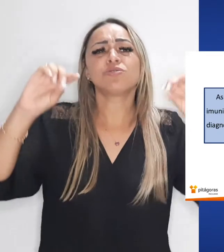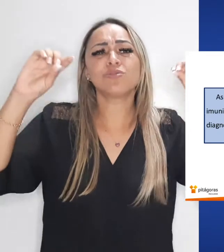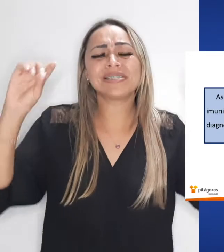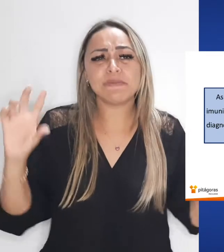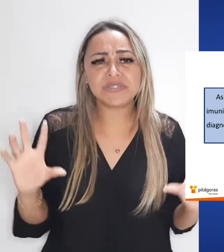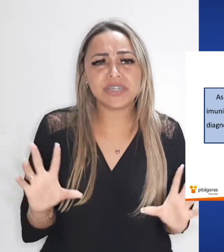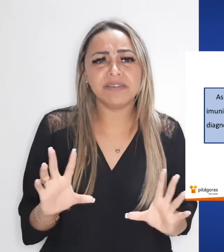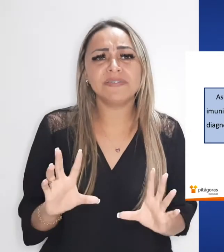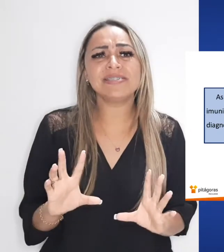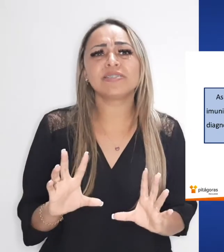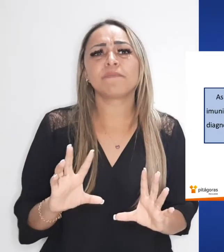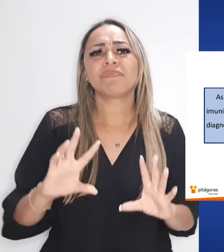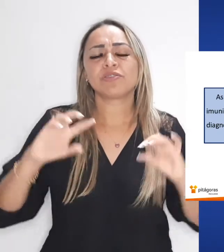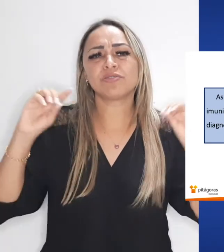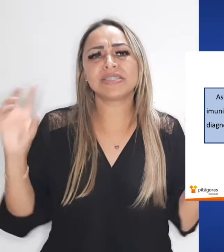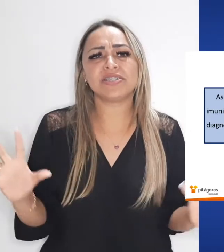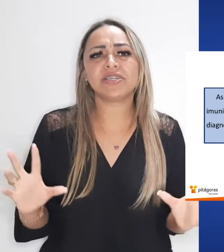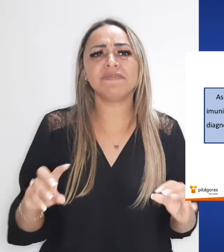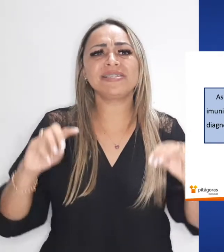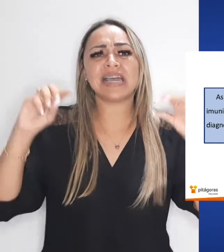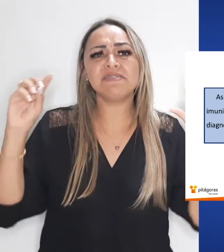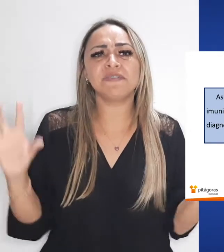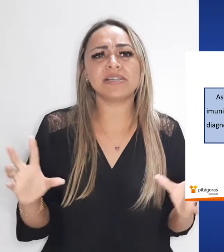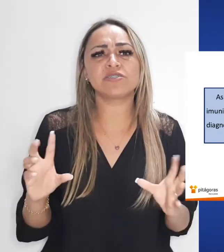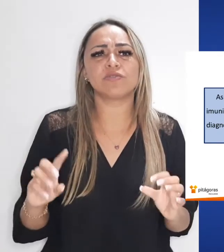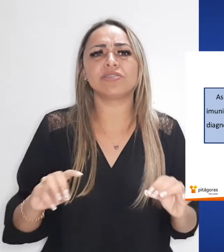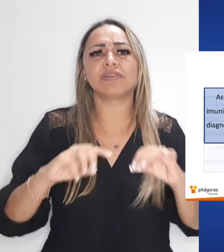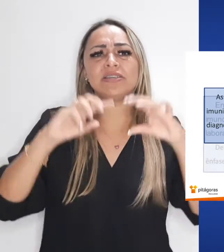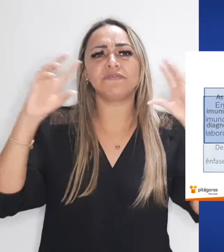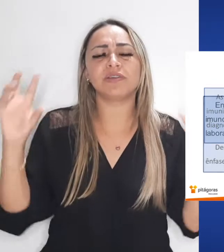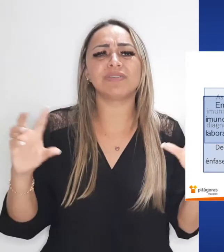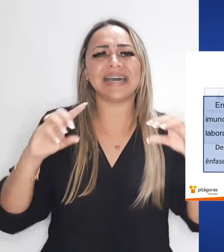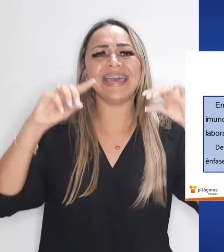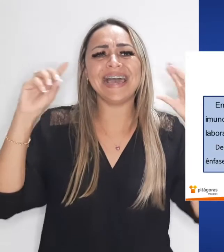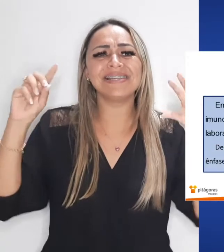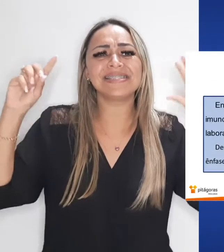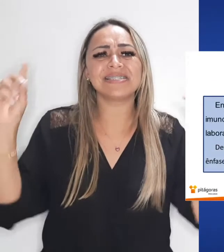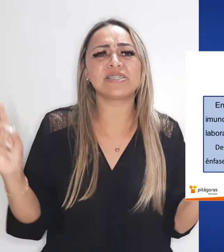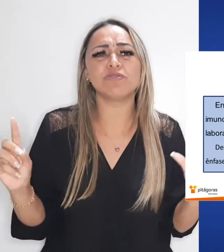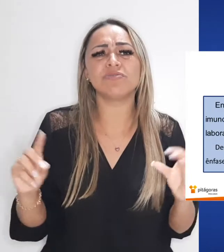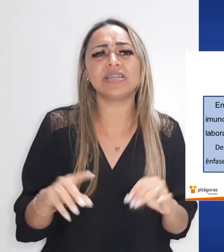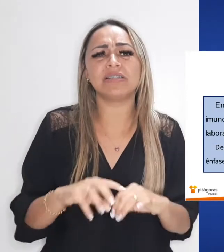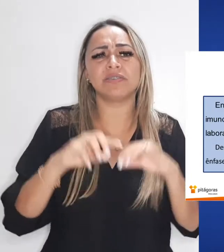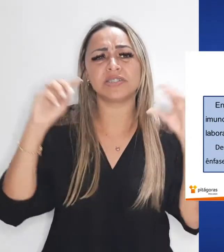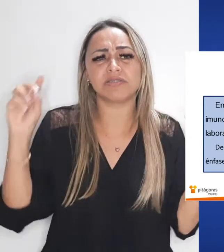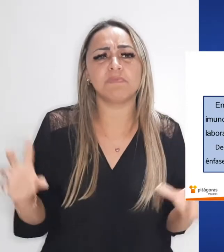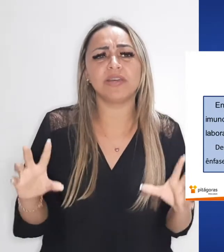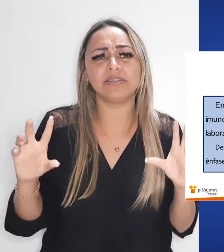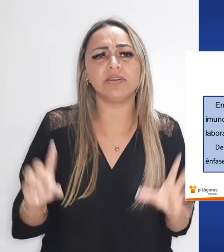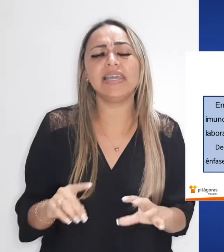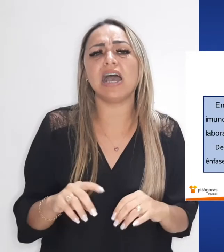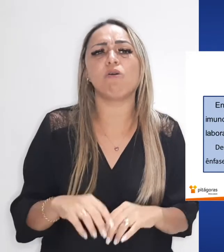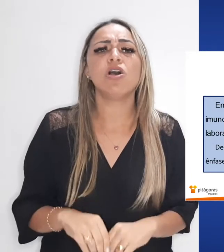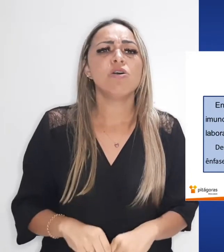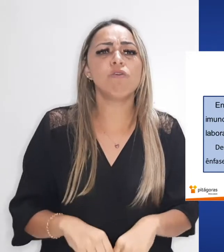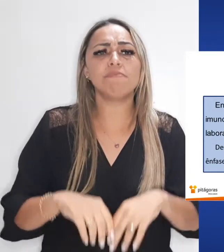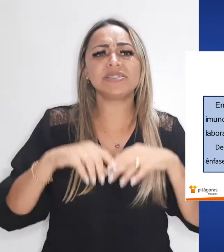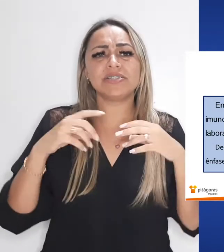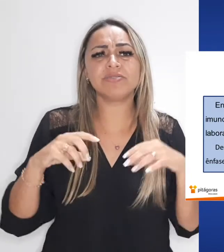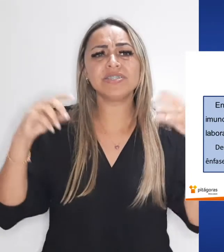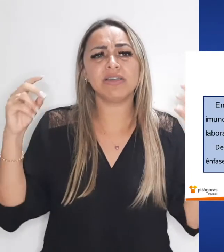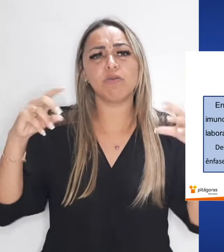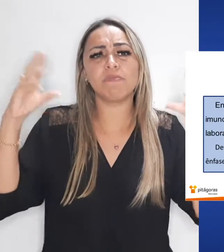bastante suscetíveis a infecções, o que dificulta a realização de um diagnóstico laboratorial.